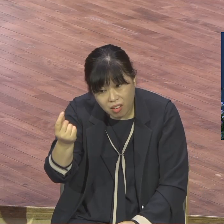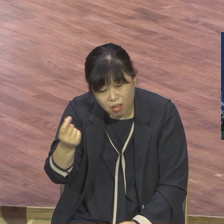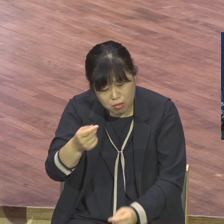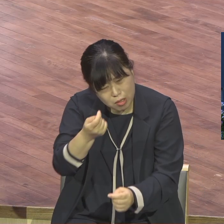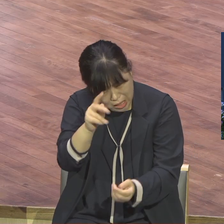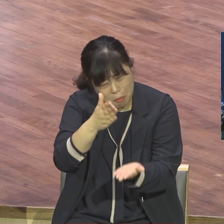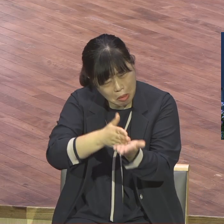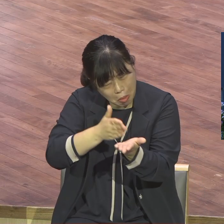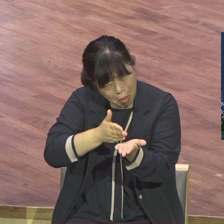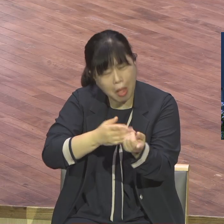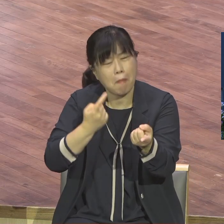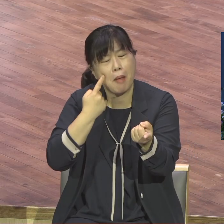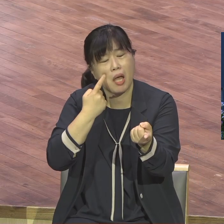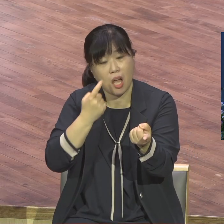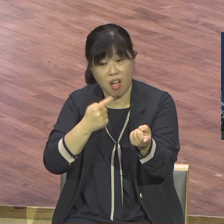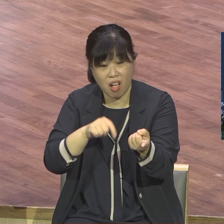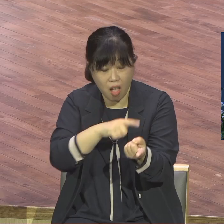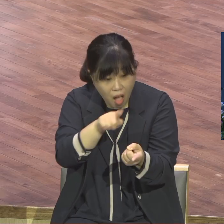눈먼 최선을 다하고 있어요.